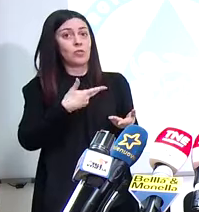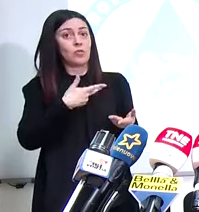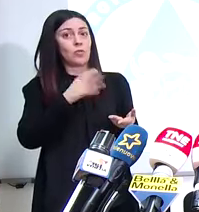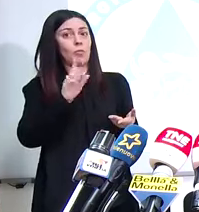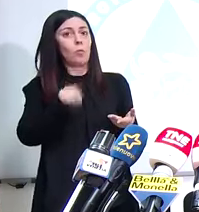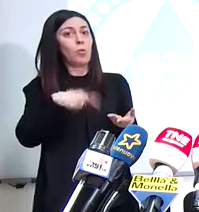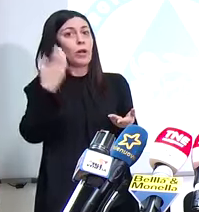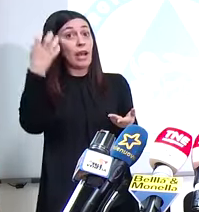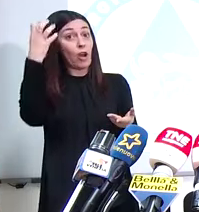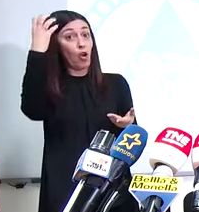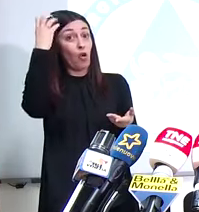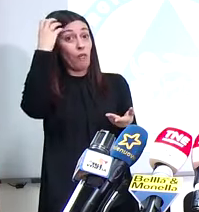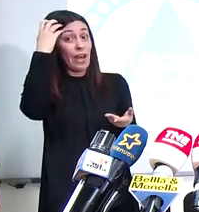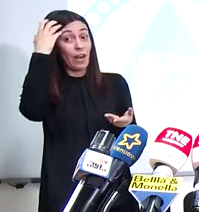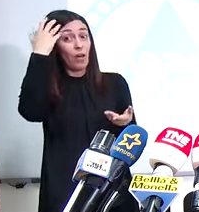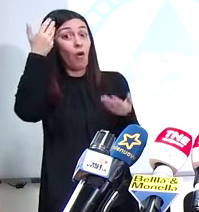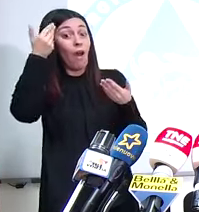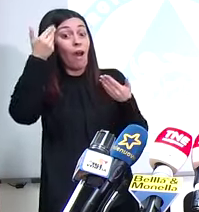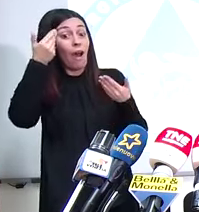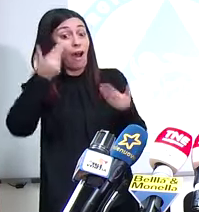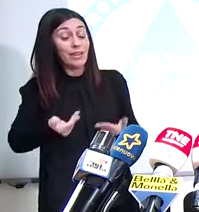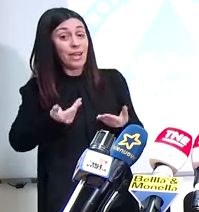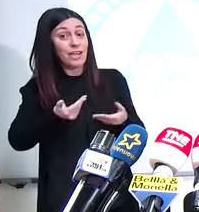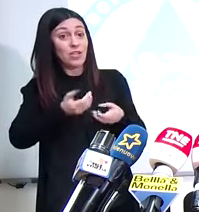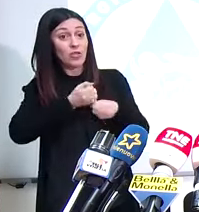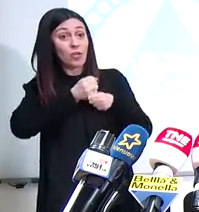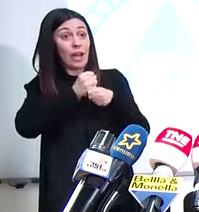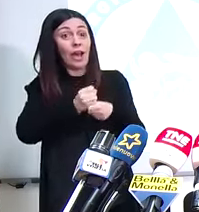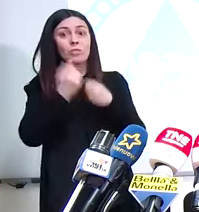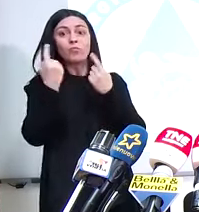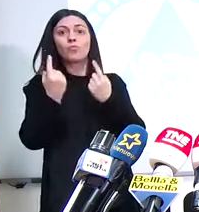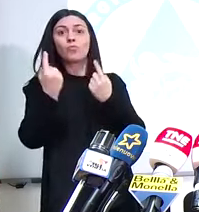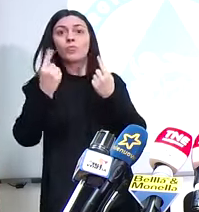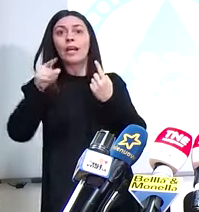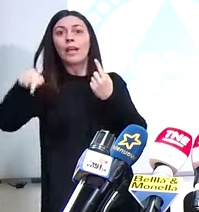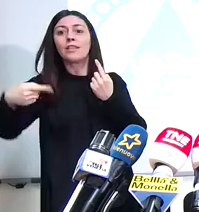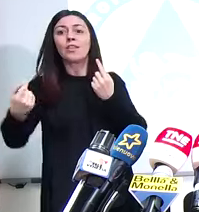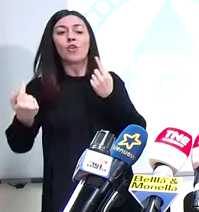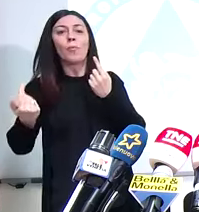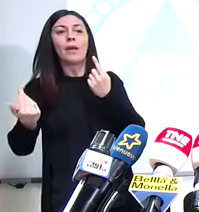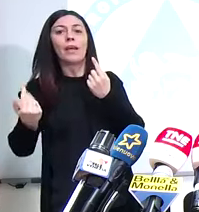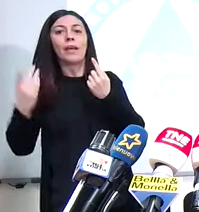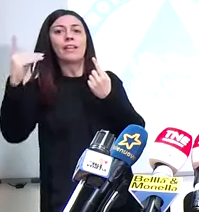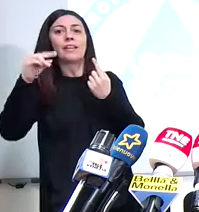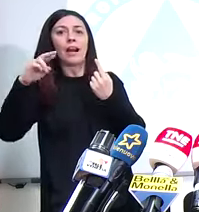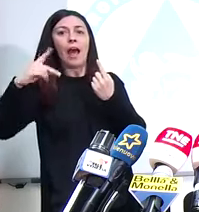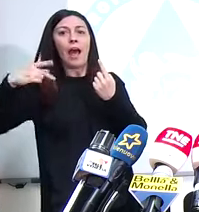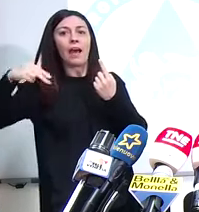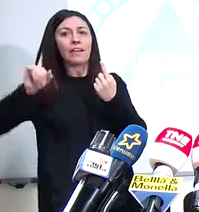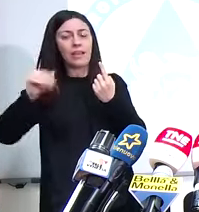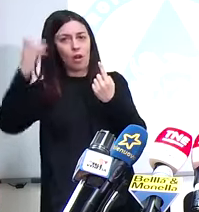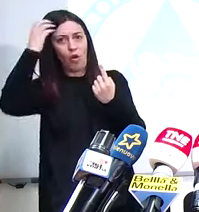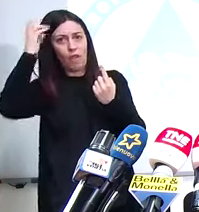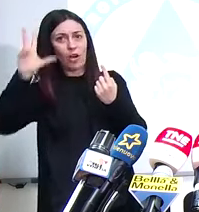incarichi in attesa delle novità la parte dei drive sono